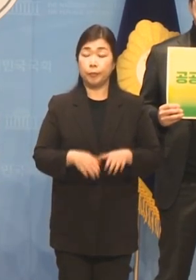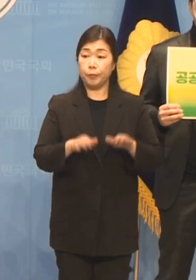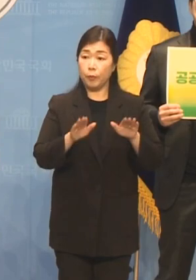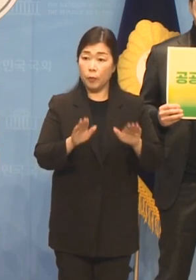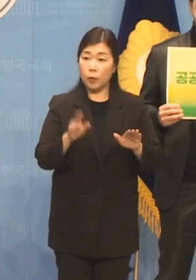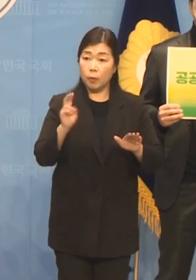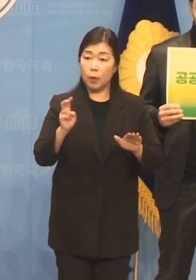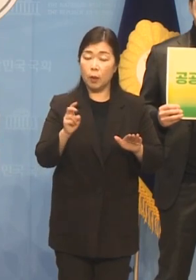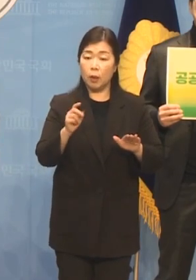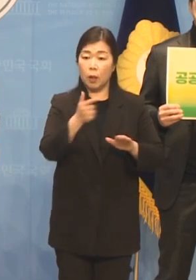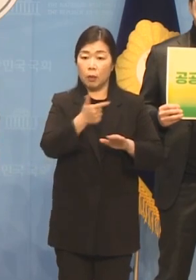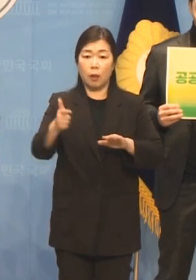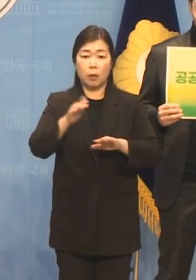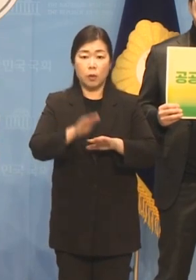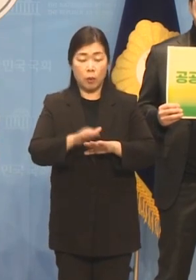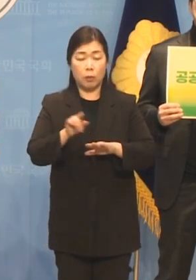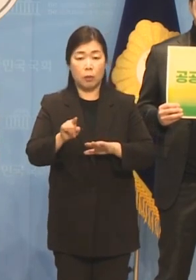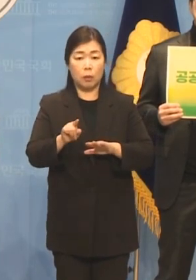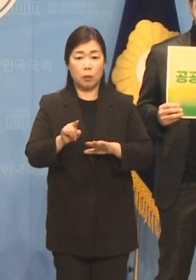오늘인가요? 대전에서 한